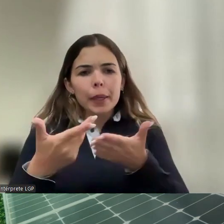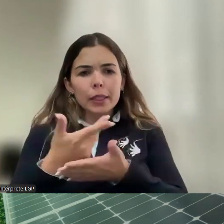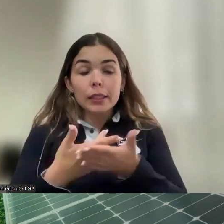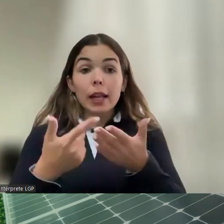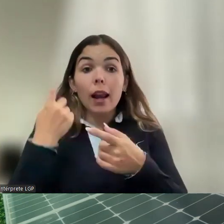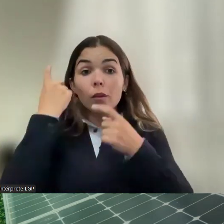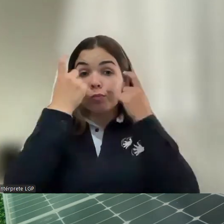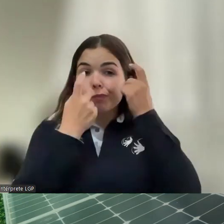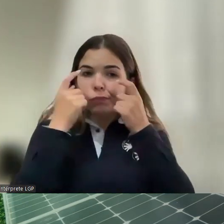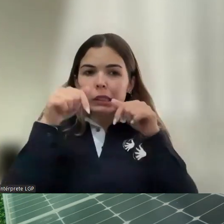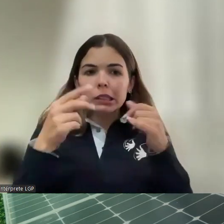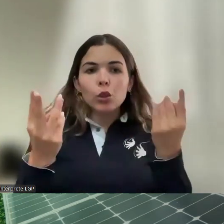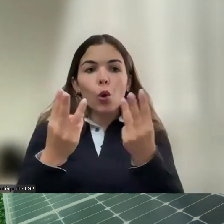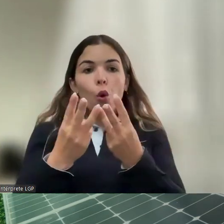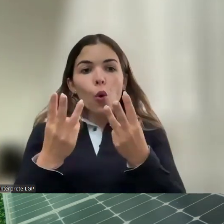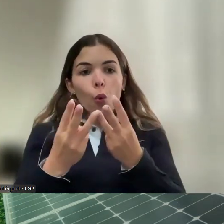neste webinar.